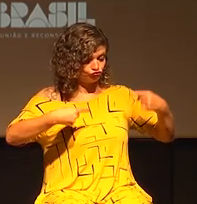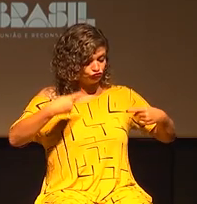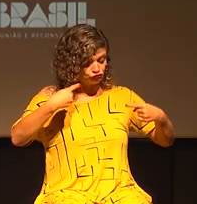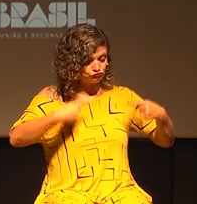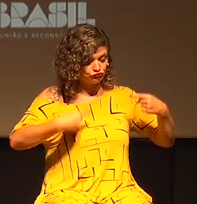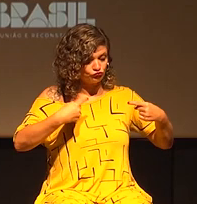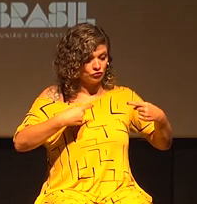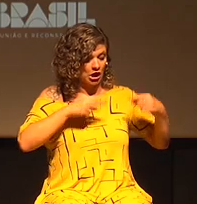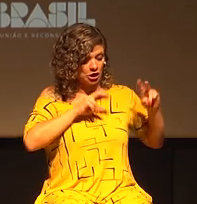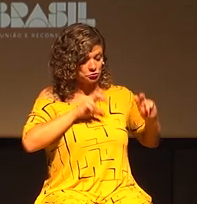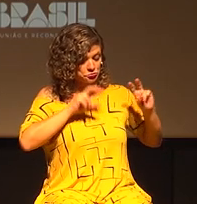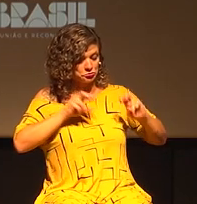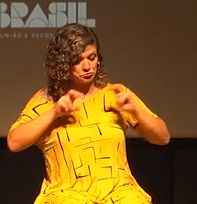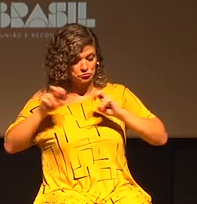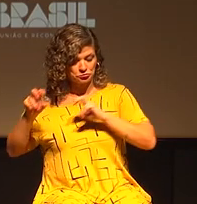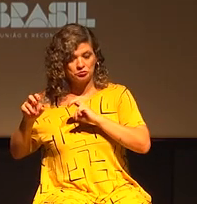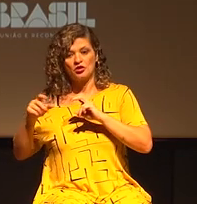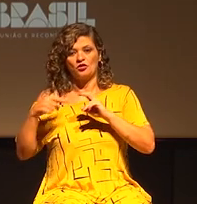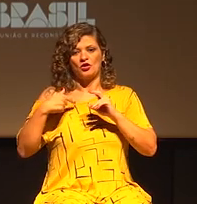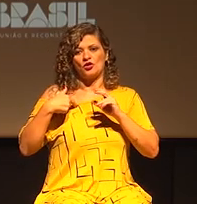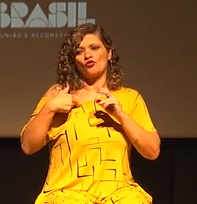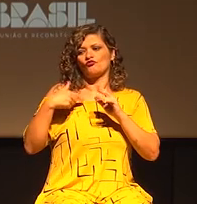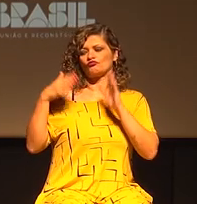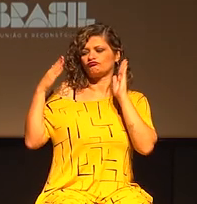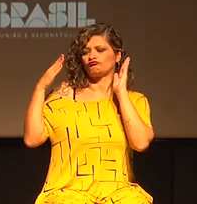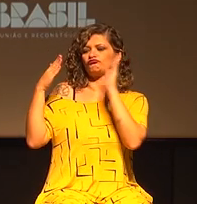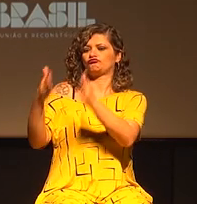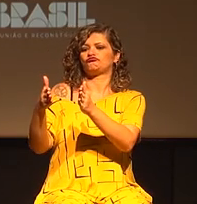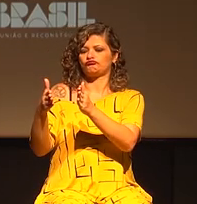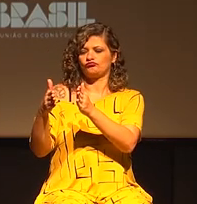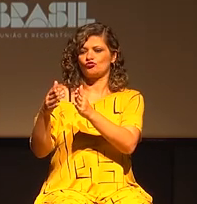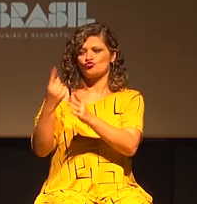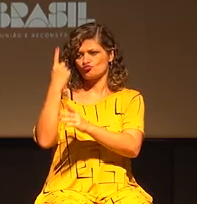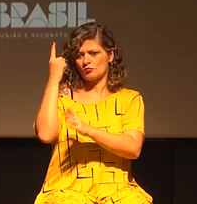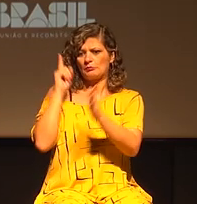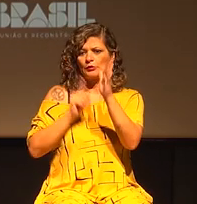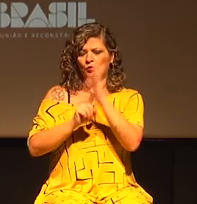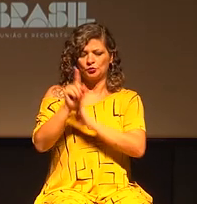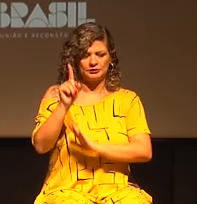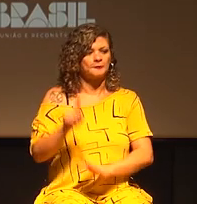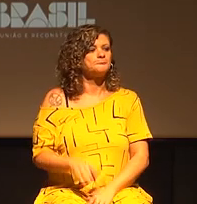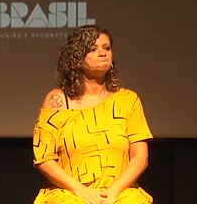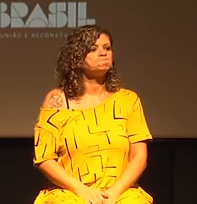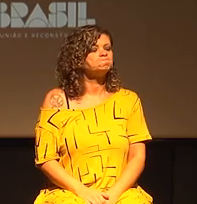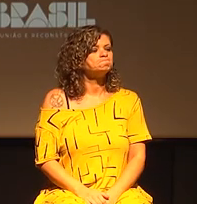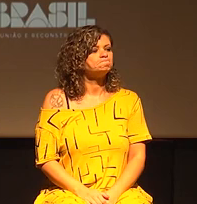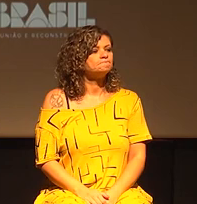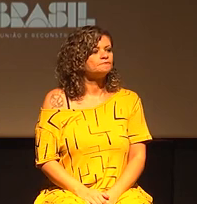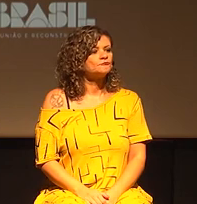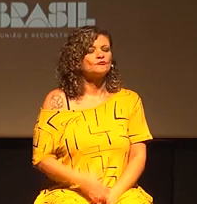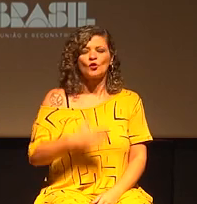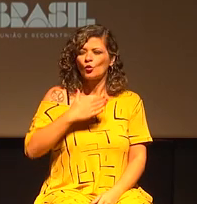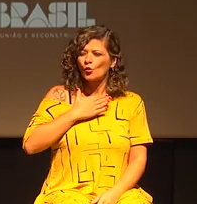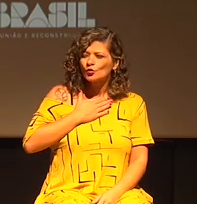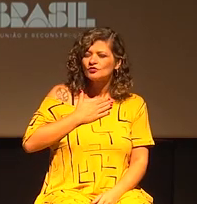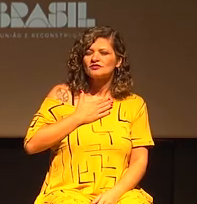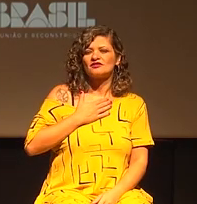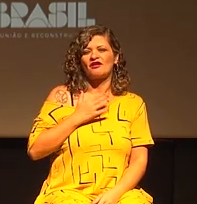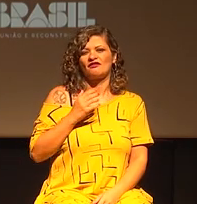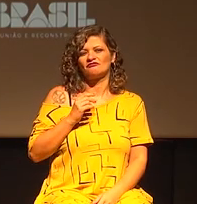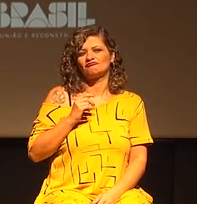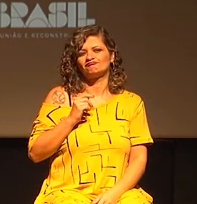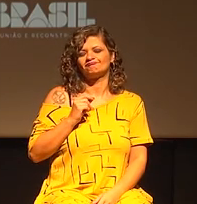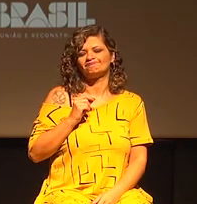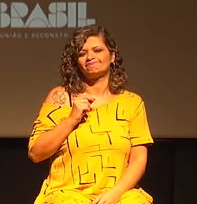eu vou dirigir pelo também por causa do tempo eu vou me dirigir a uma pergunta né Eh eu gostei um pouco um pouco